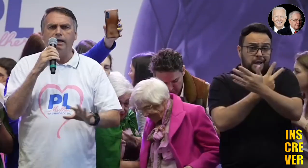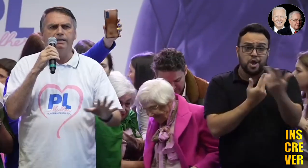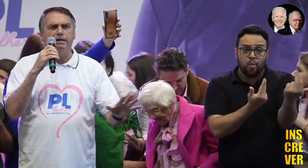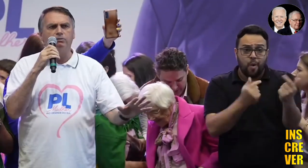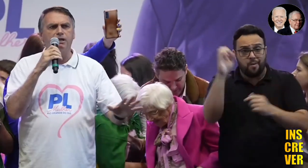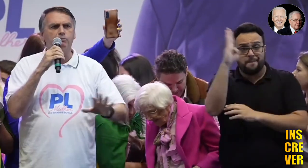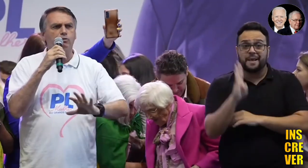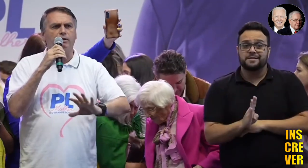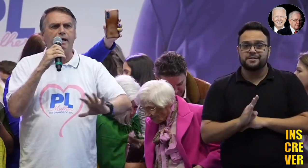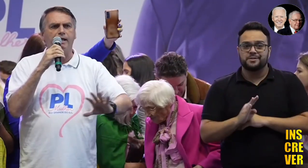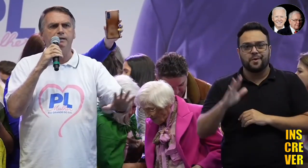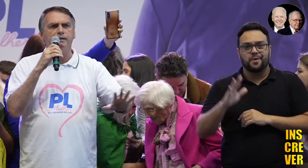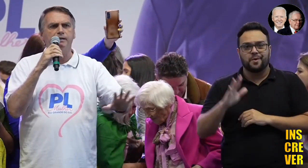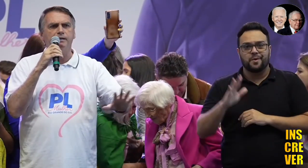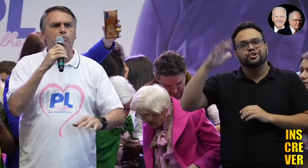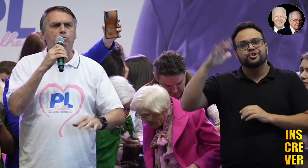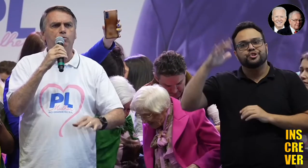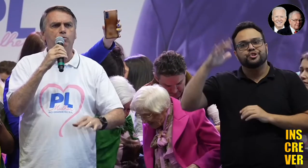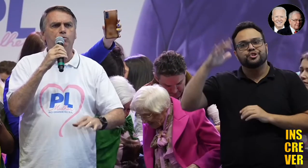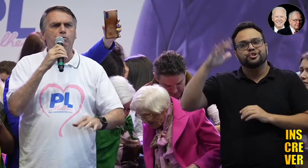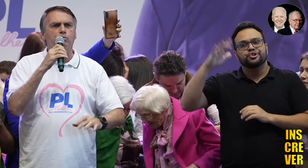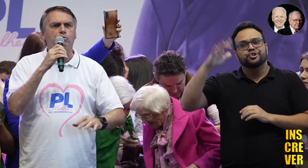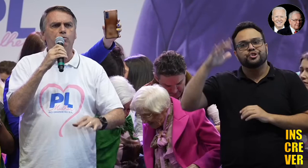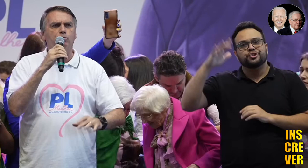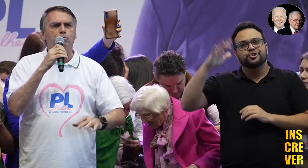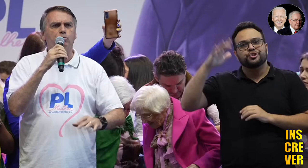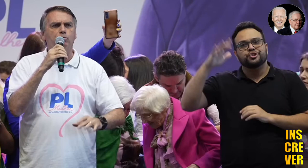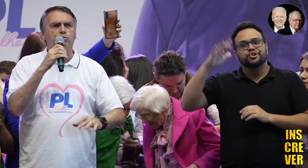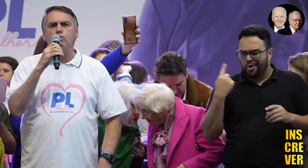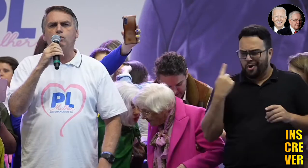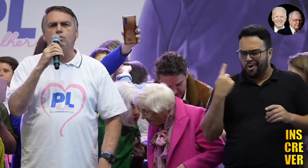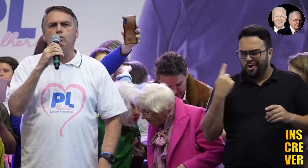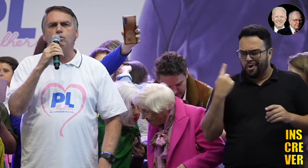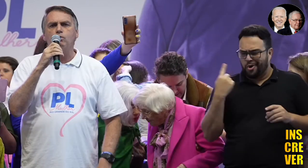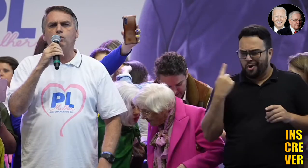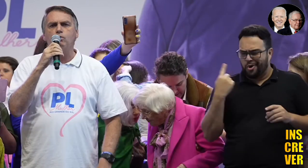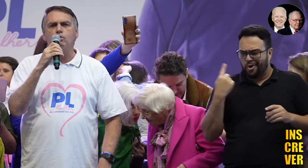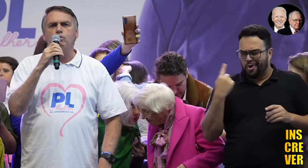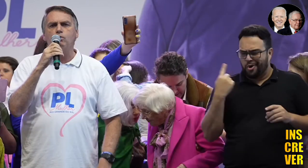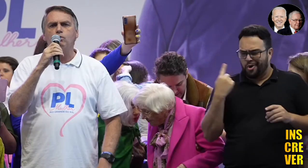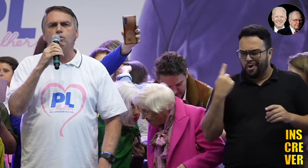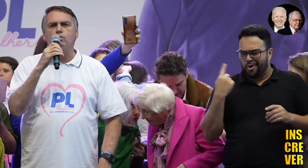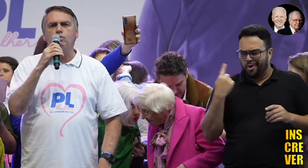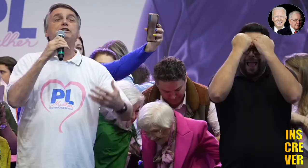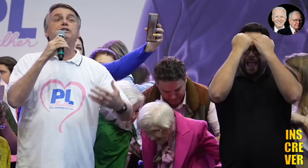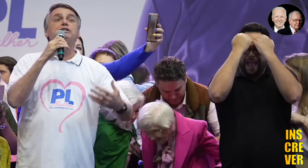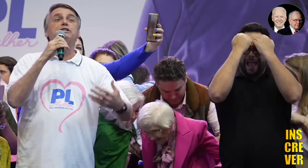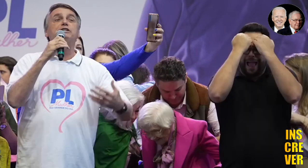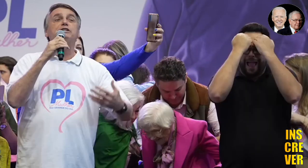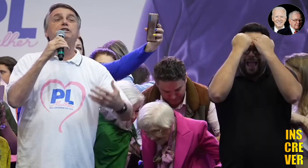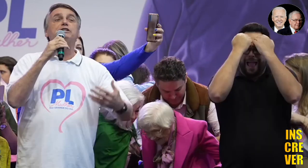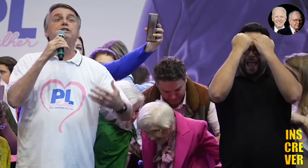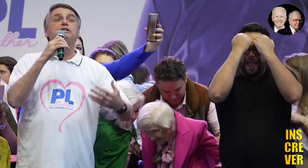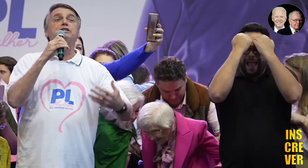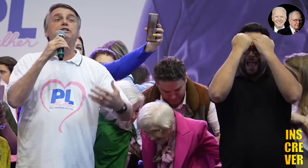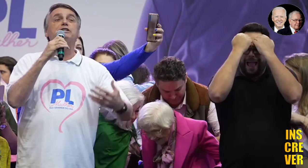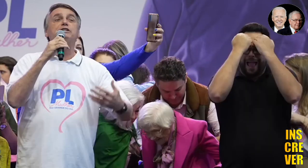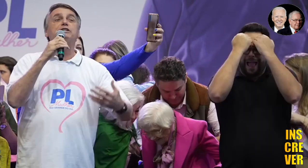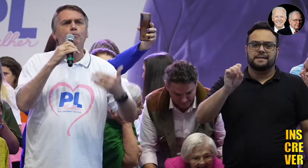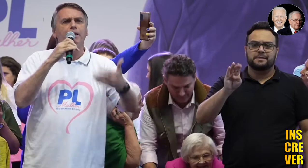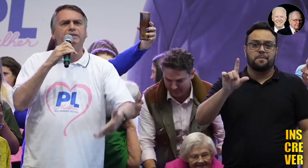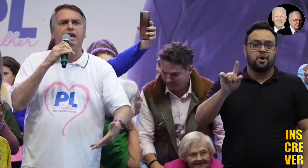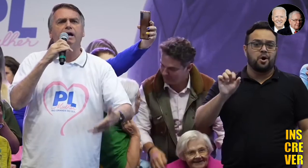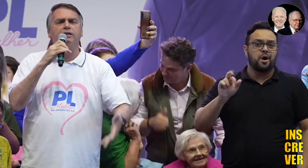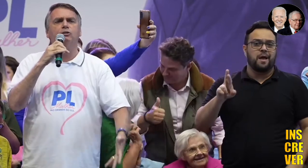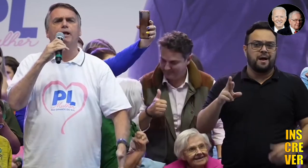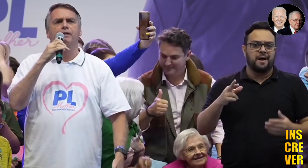Nós aqui não temos qualquer simpatia com o Hezbollah ou com o Hamas, ou com as FARC, tão ligadas